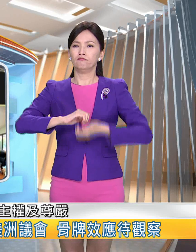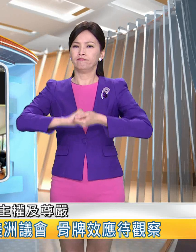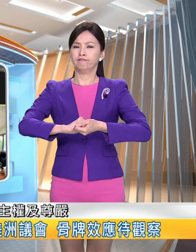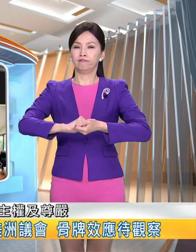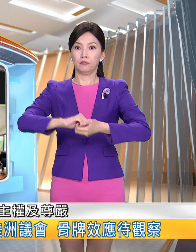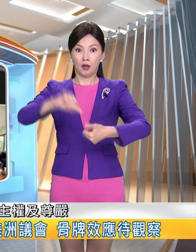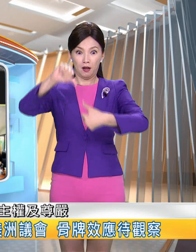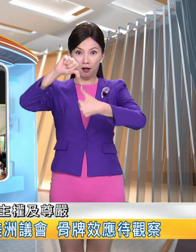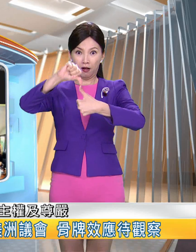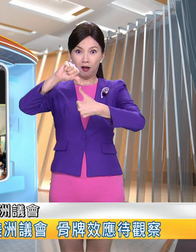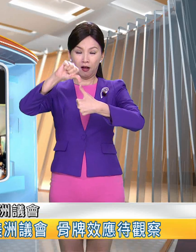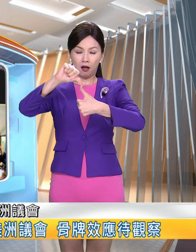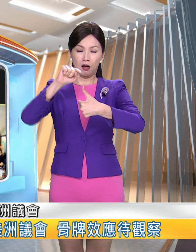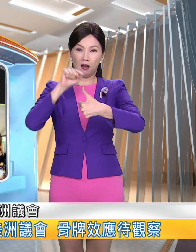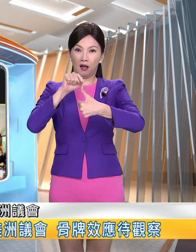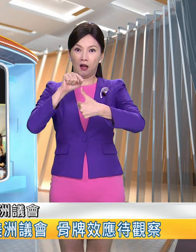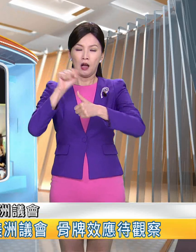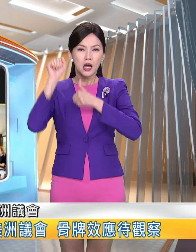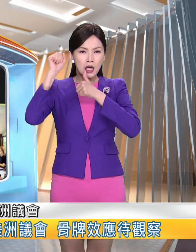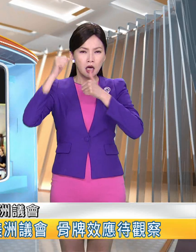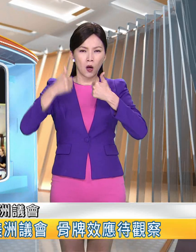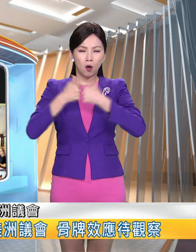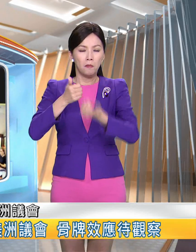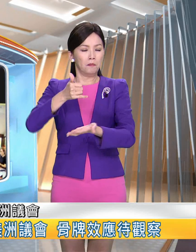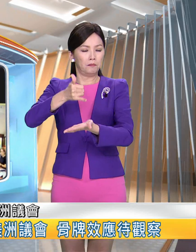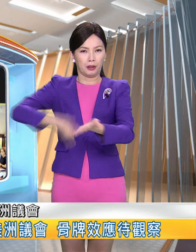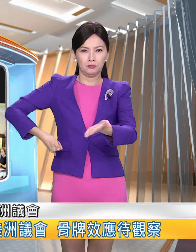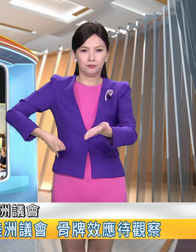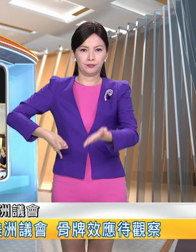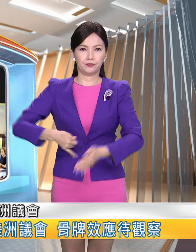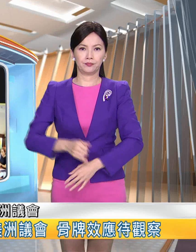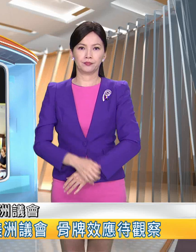严，决定正式退出中美洲议会。